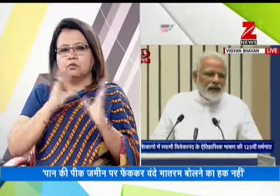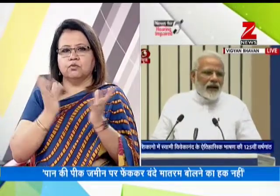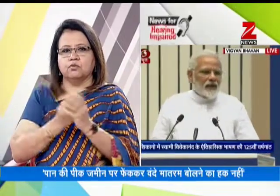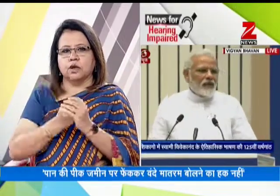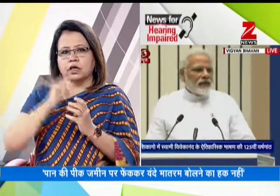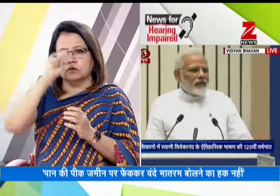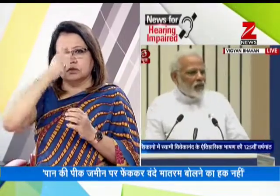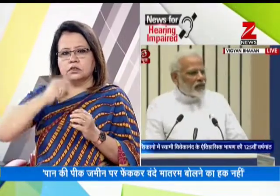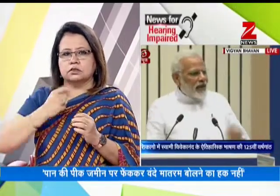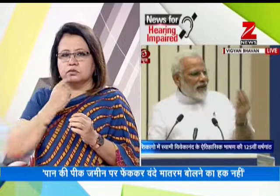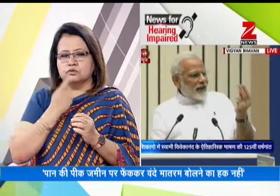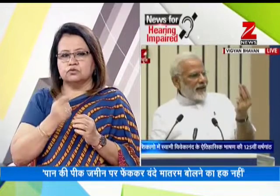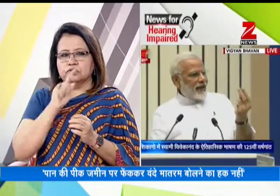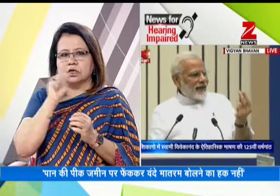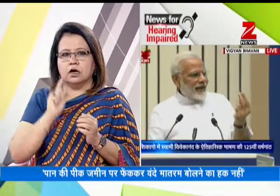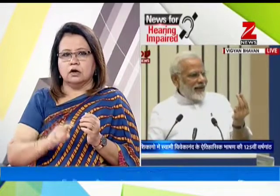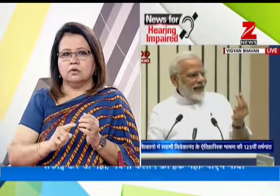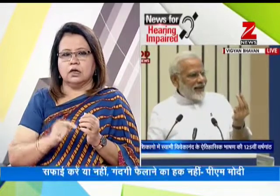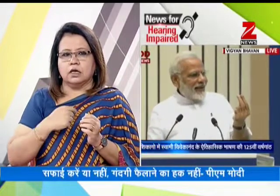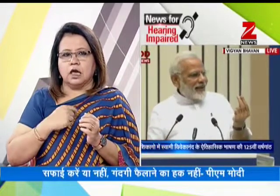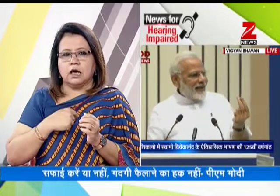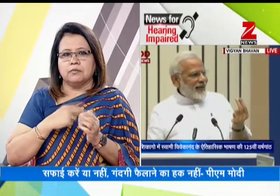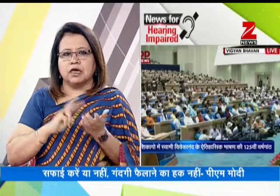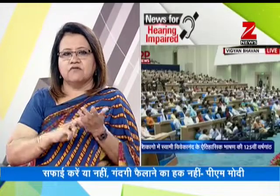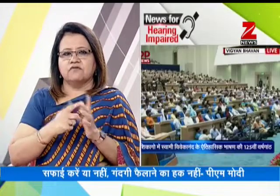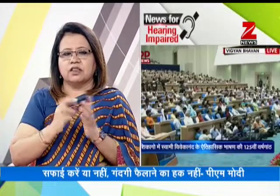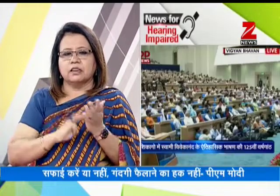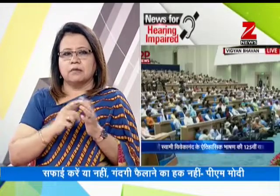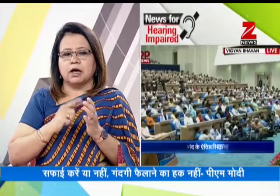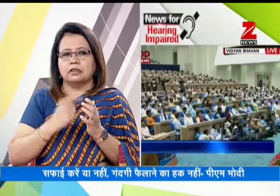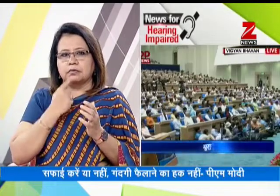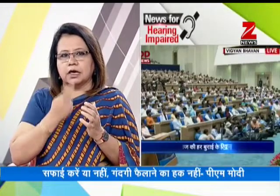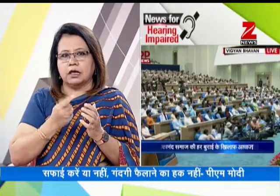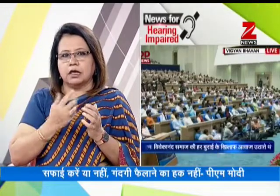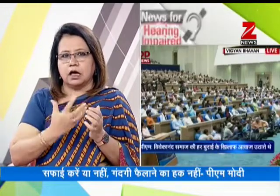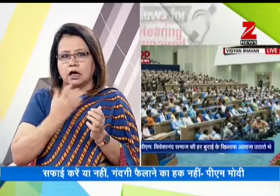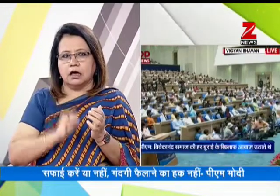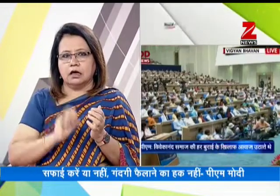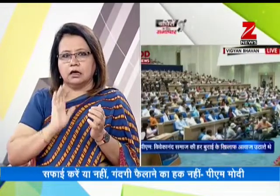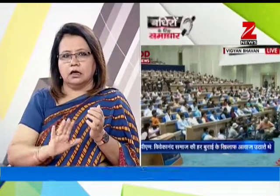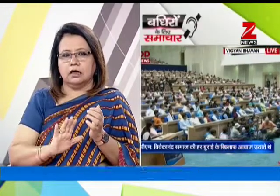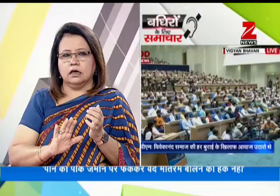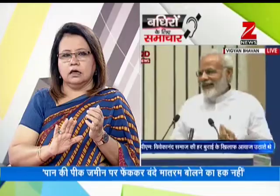पीएम ने कहा पूरे हिंदुस्तान से पूछ रहा हूं क्या हमें वंदे मातरम कहने का हक है।